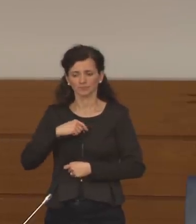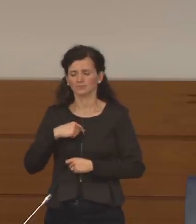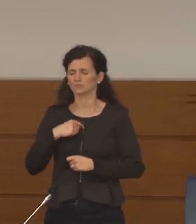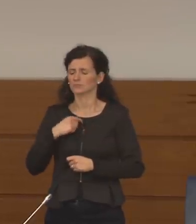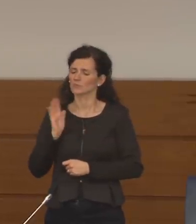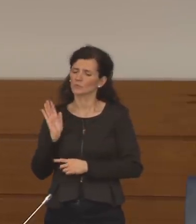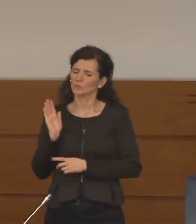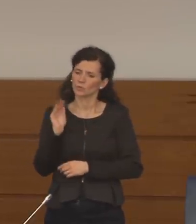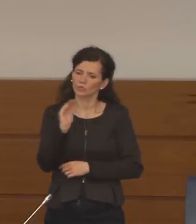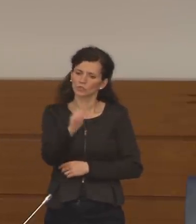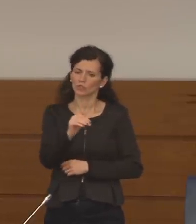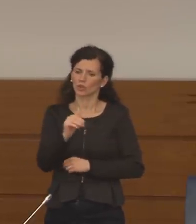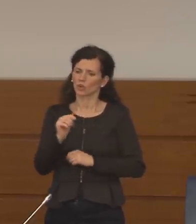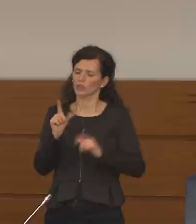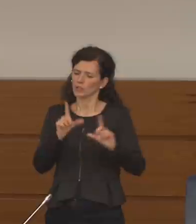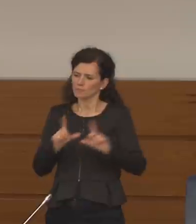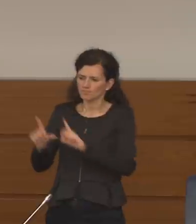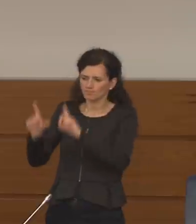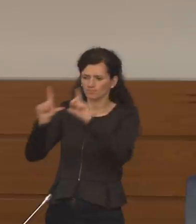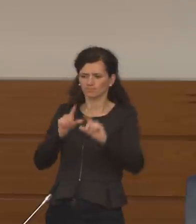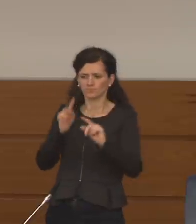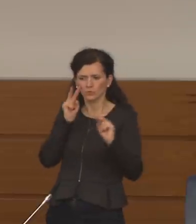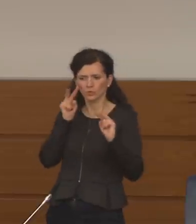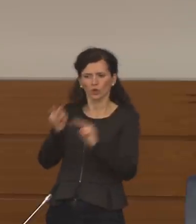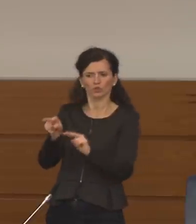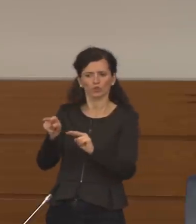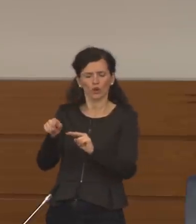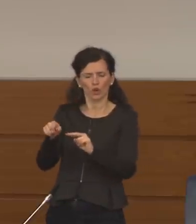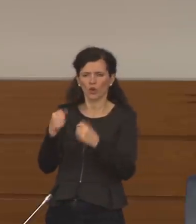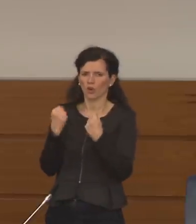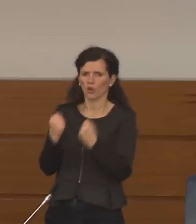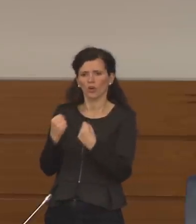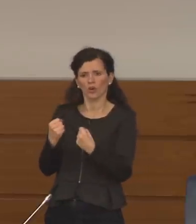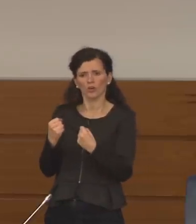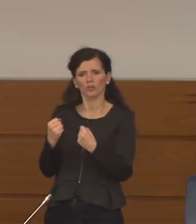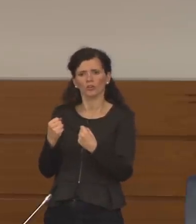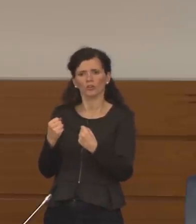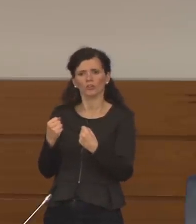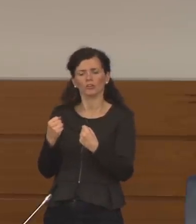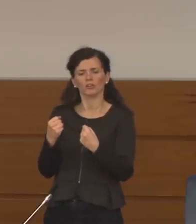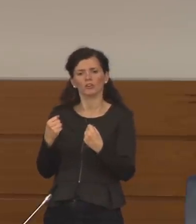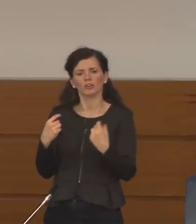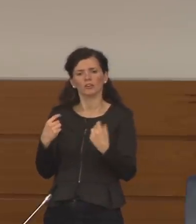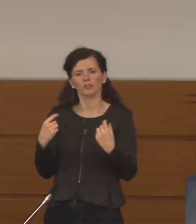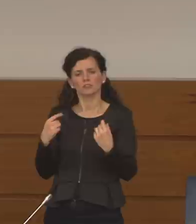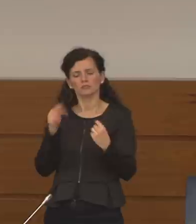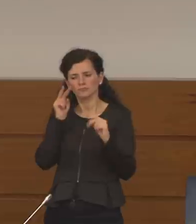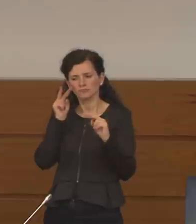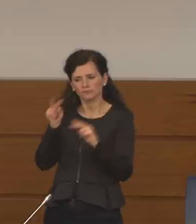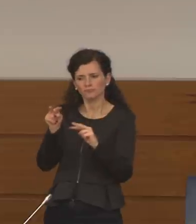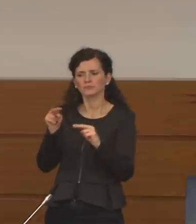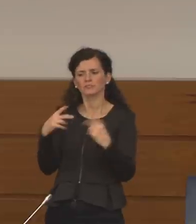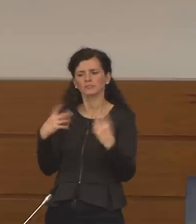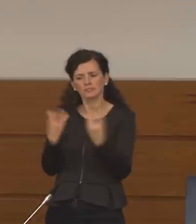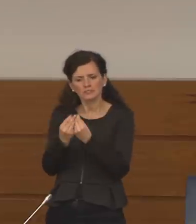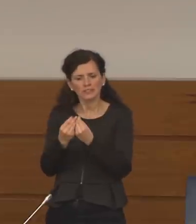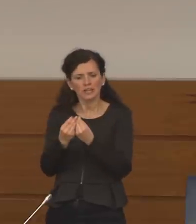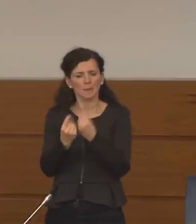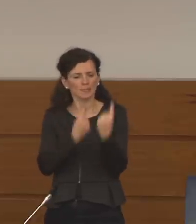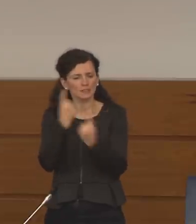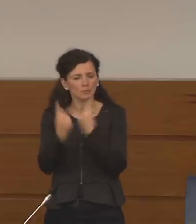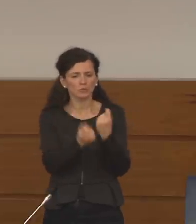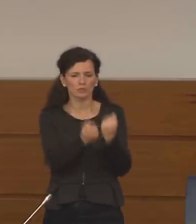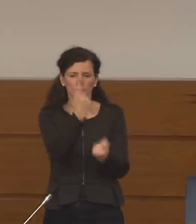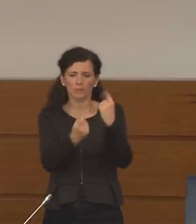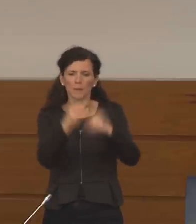quotidianamente sia dal punto di vista quantitativo ma anche con i report più clinici e più legati alla tipologia di